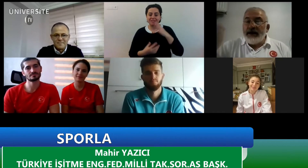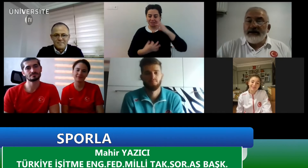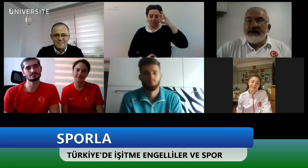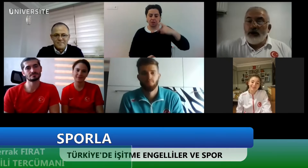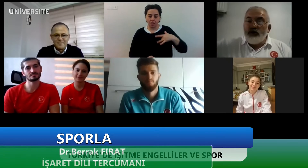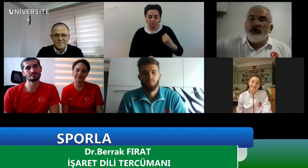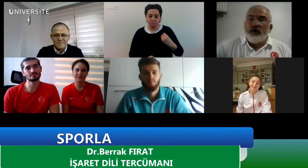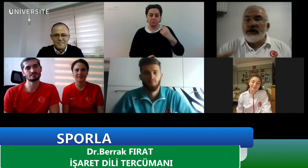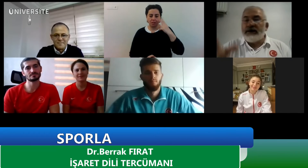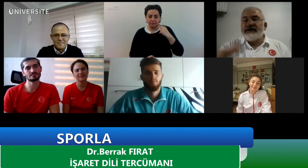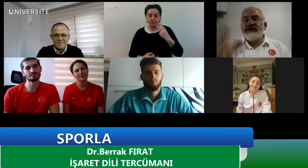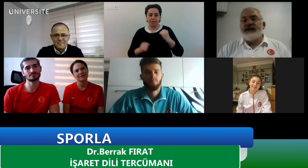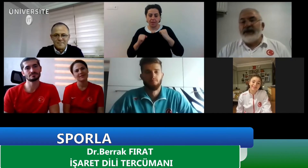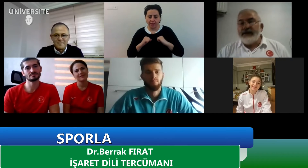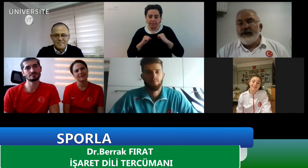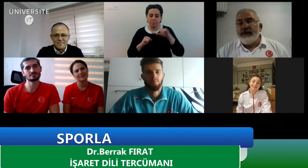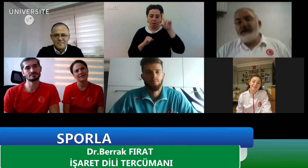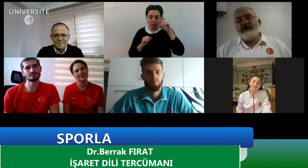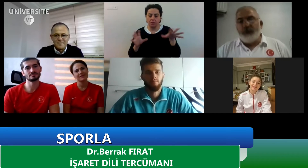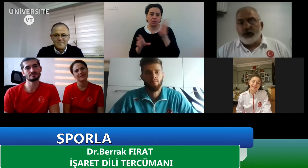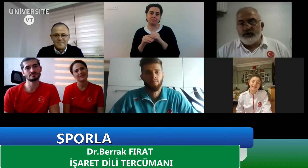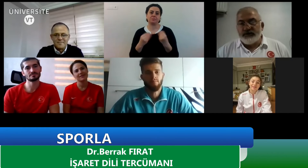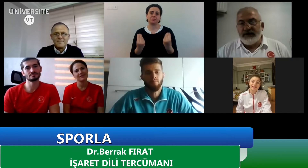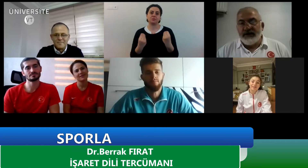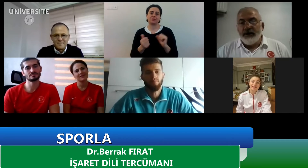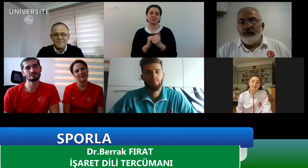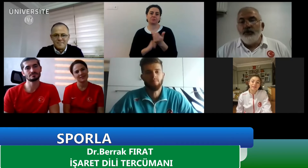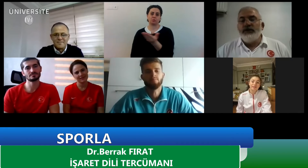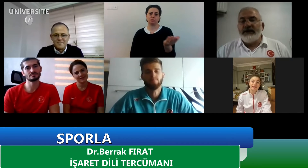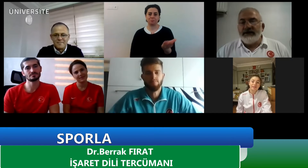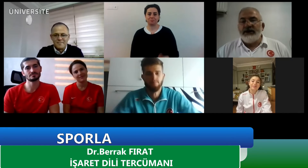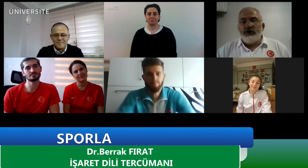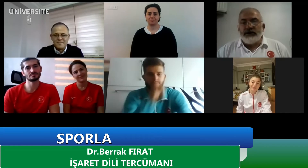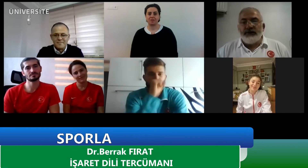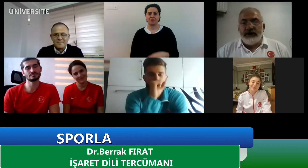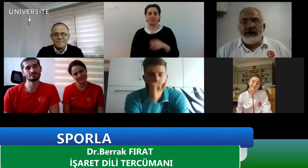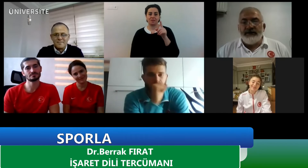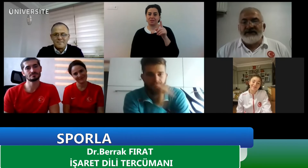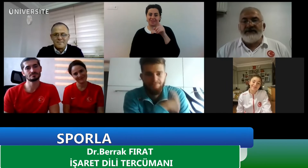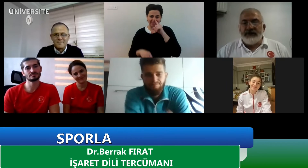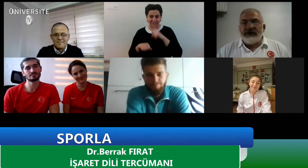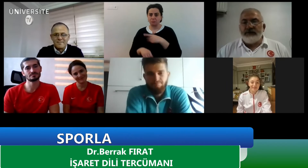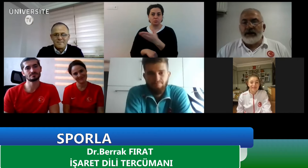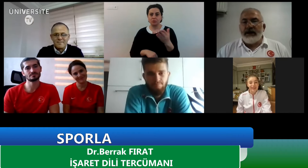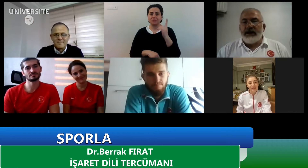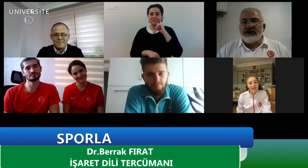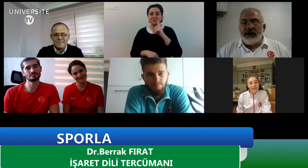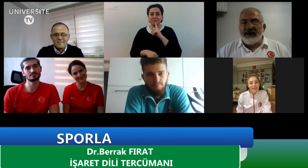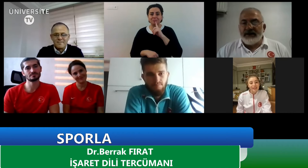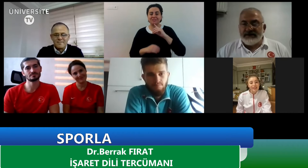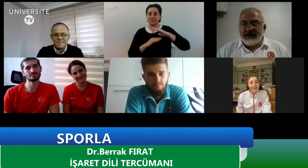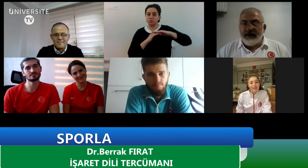de eğitimde üst noktalara tırmanan bir sporcumuz var. Bunlar Tekin Hocam, inanın bizim işitme